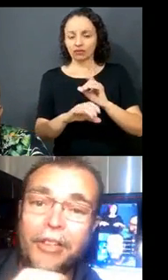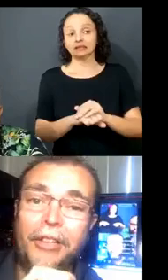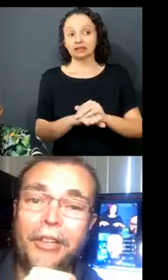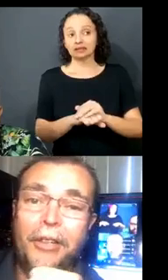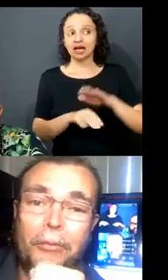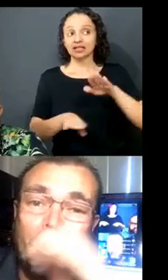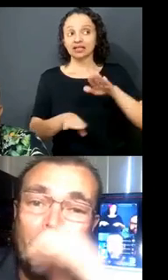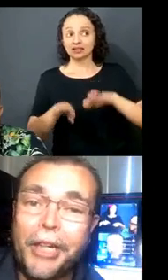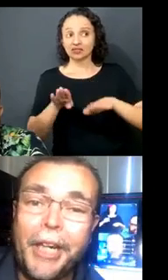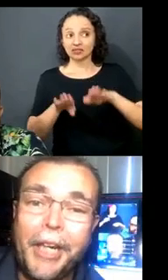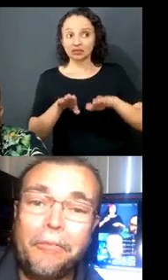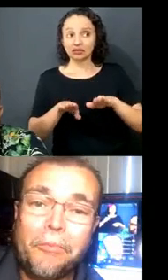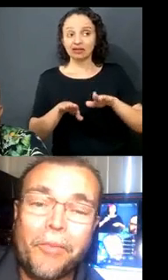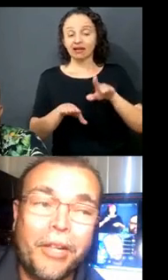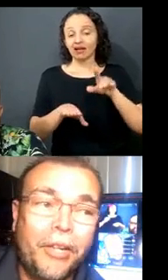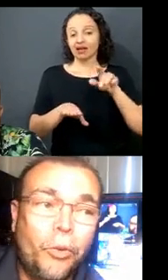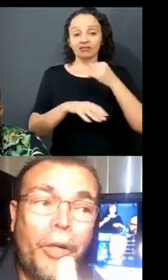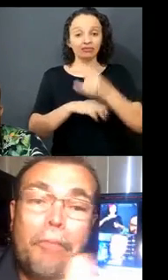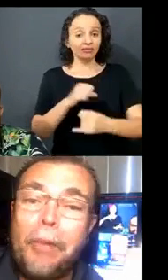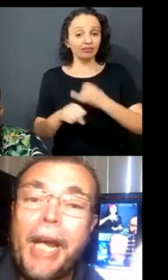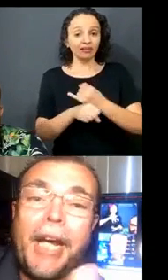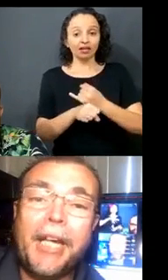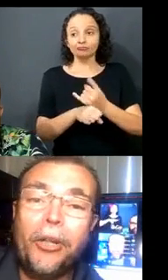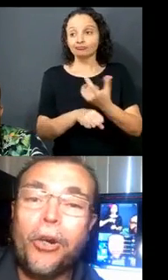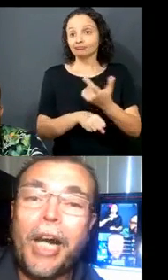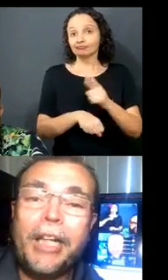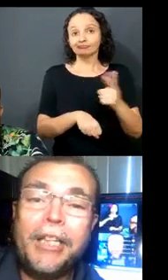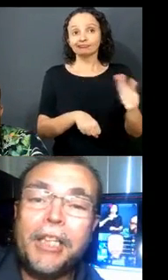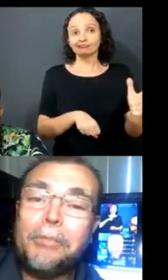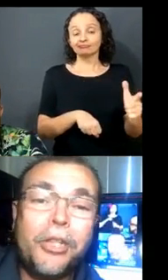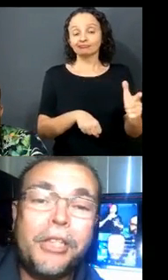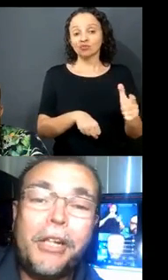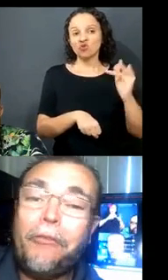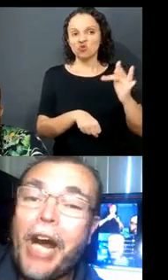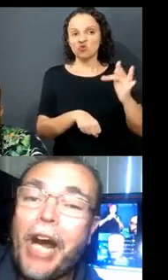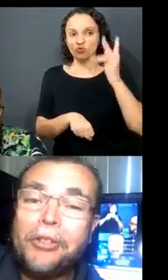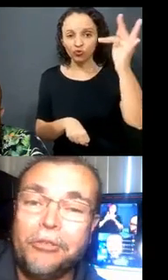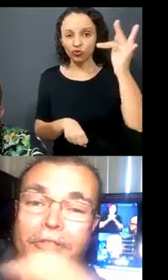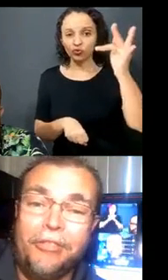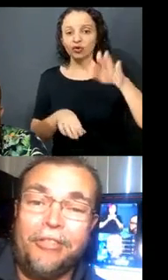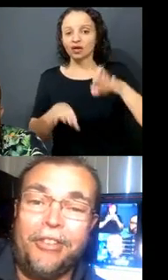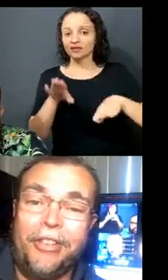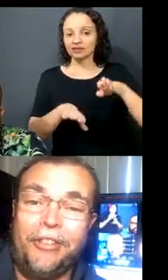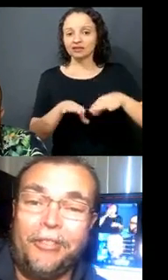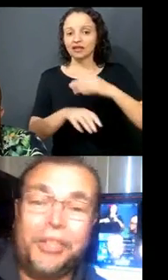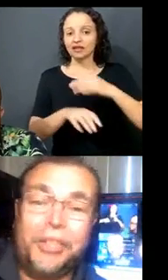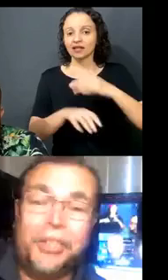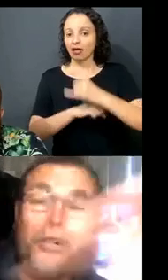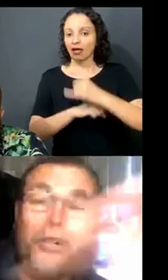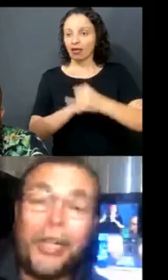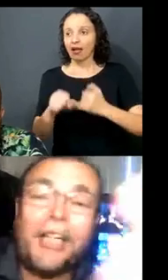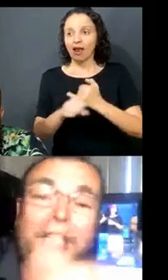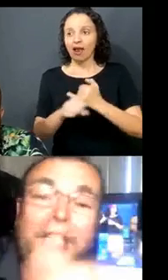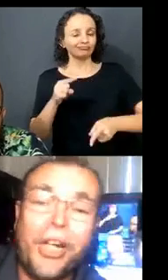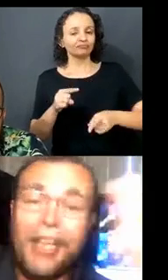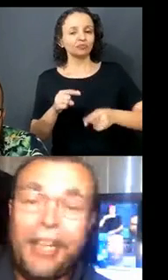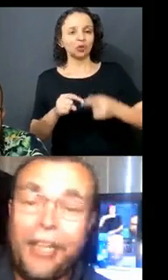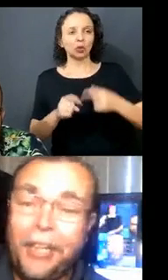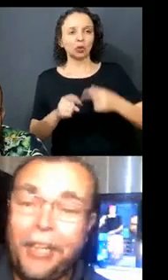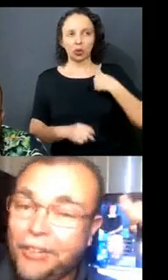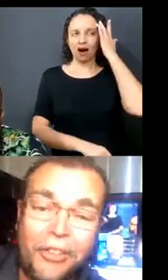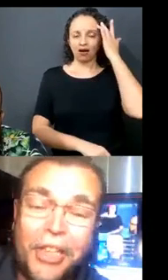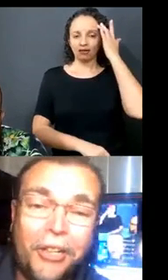futuro. Porque o IP que localiza as pessoas é fácil. Sim. Você localiza onde eu estou